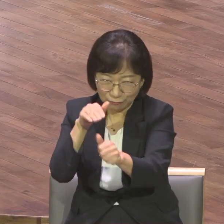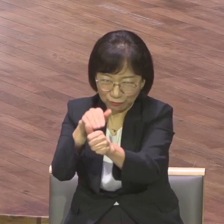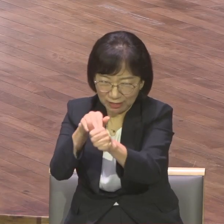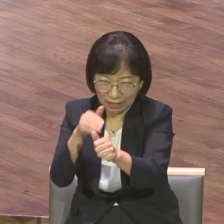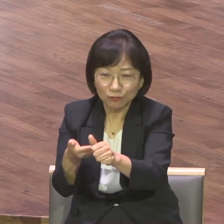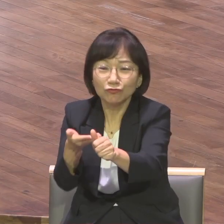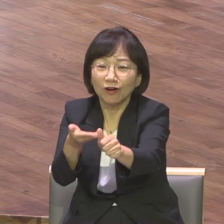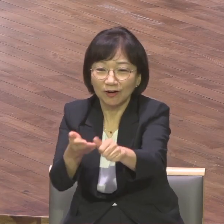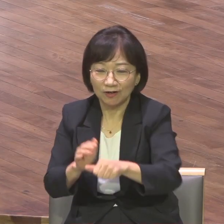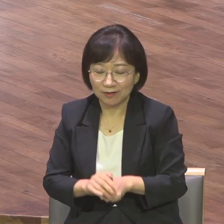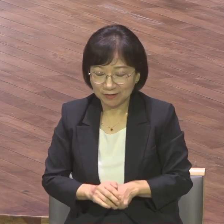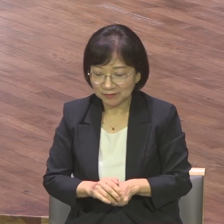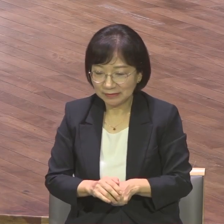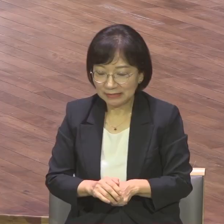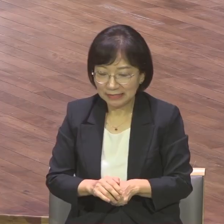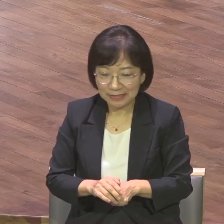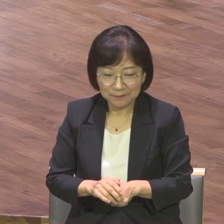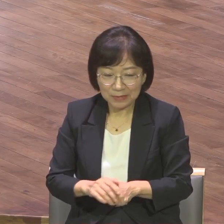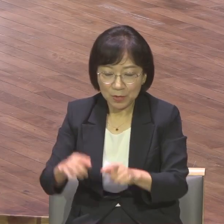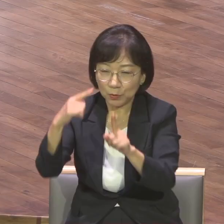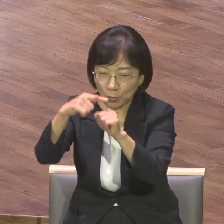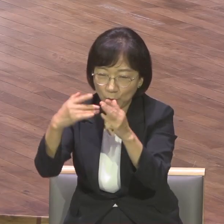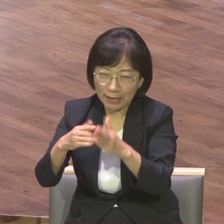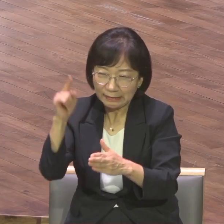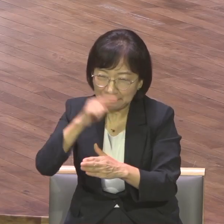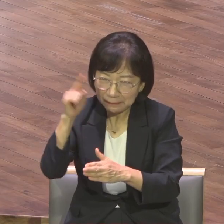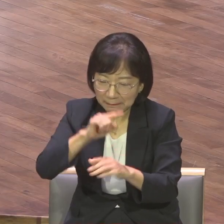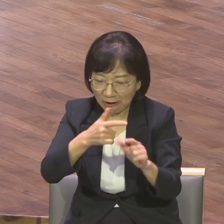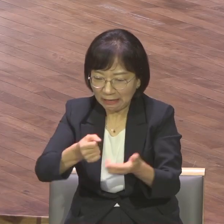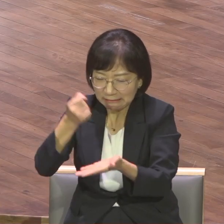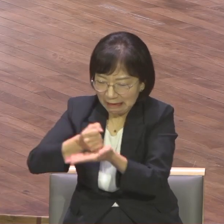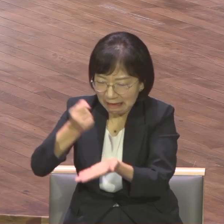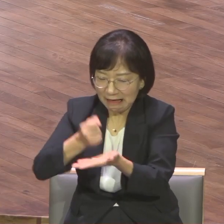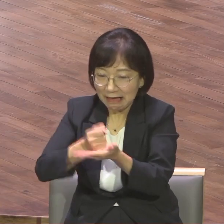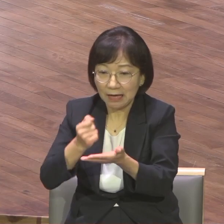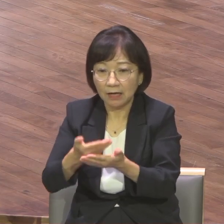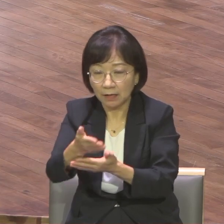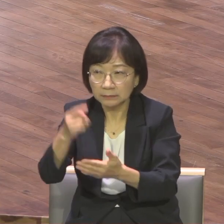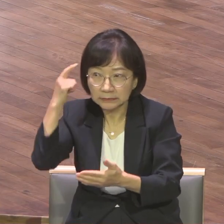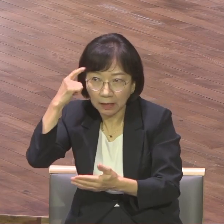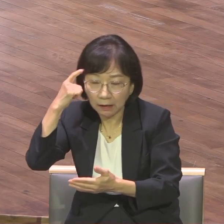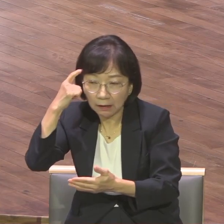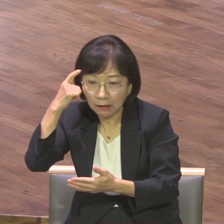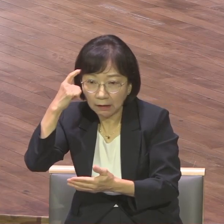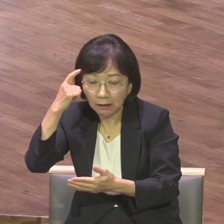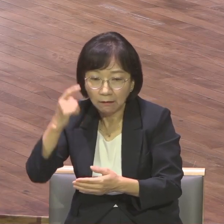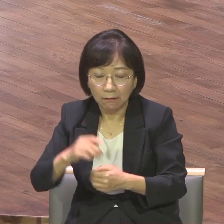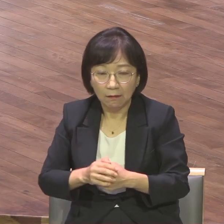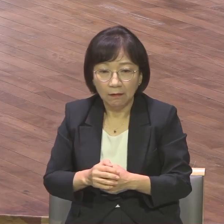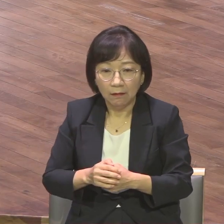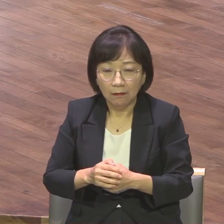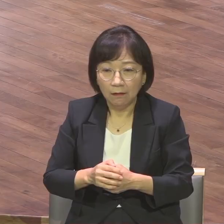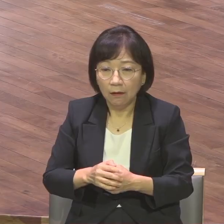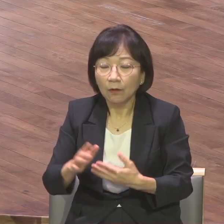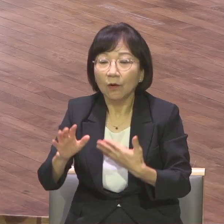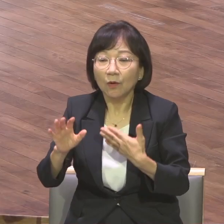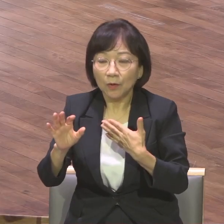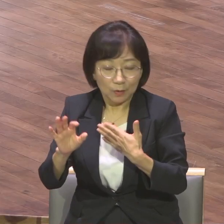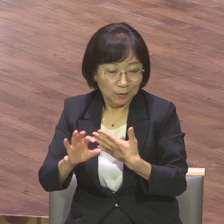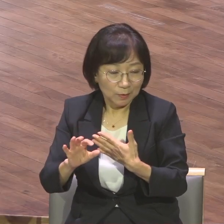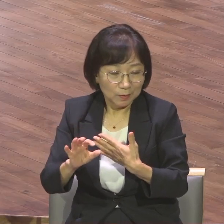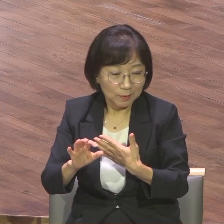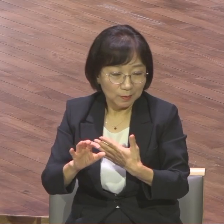사역자에 대한 이미지 계속 부정적으로 심어줍니다. 부정적으로 심어주면 아무것도 안